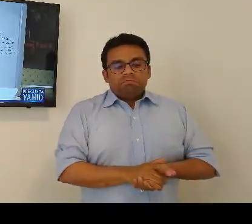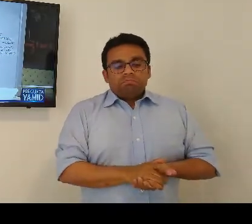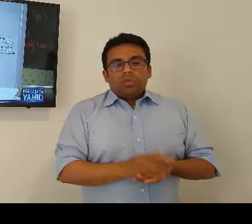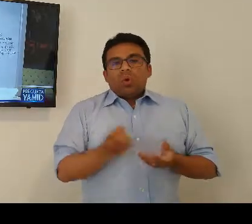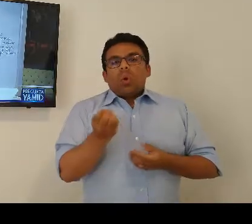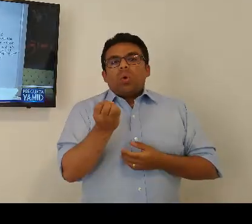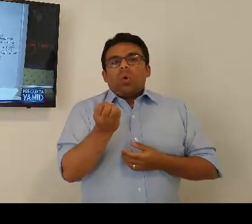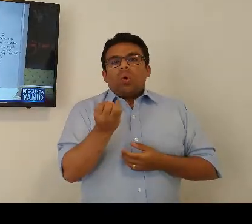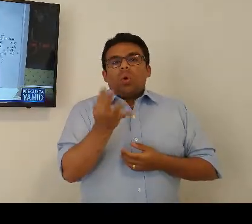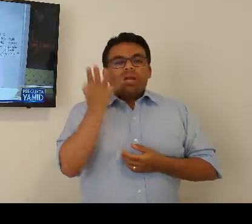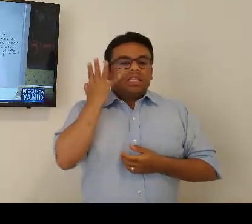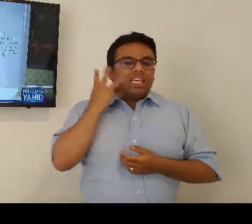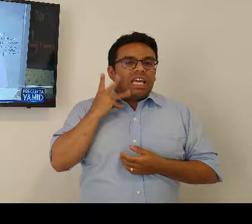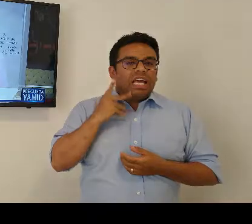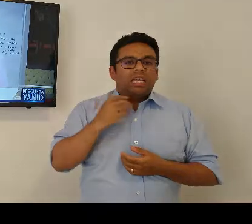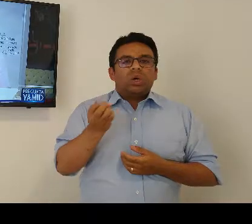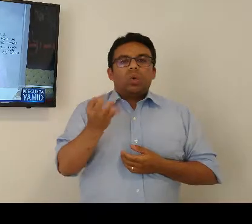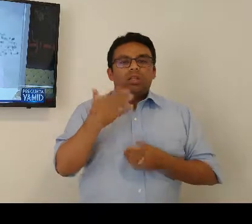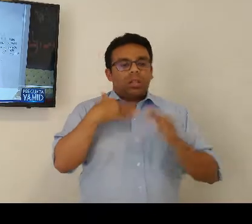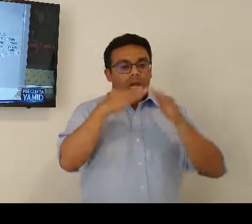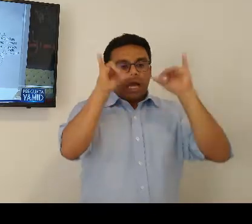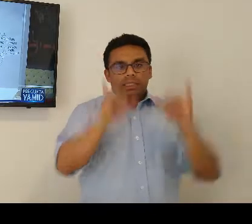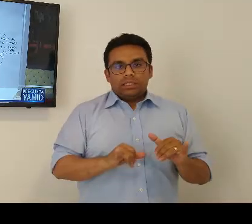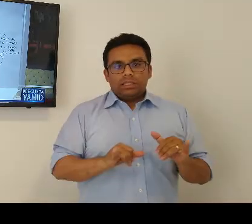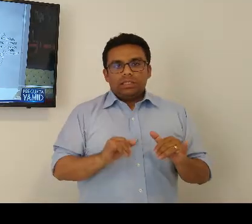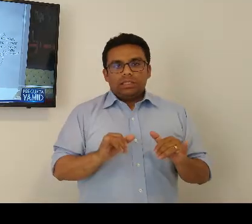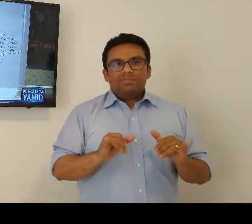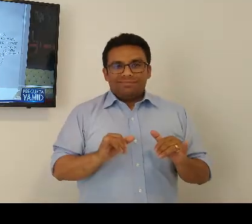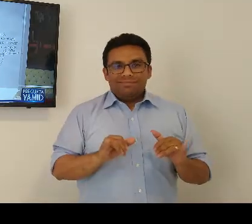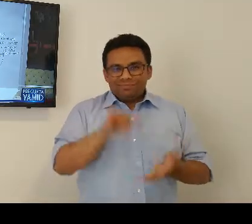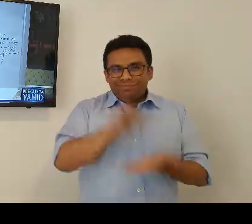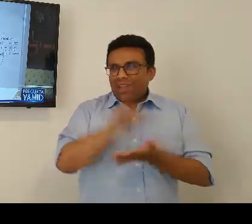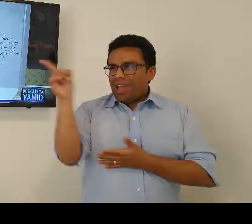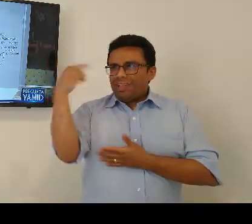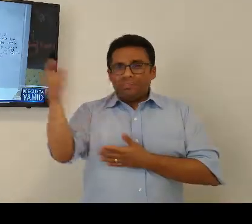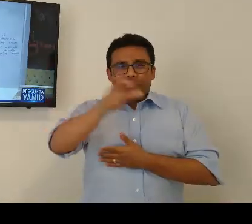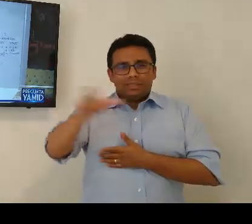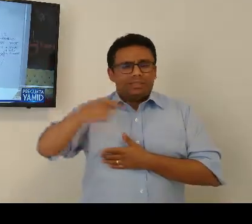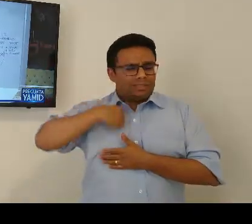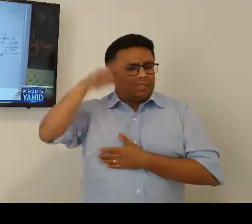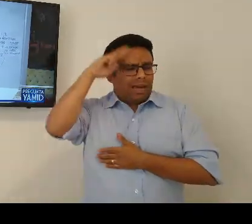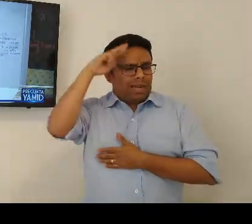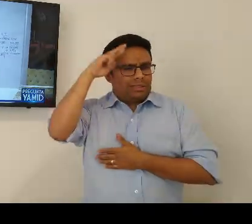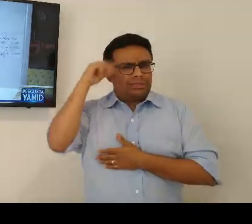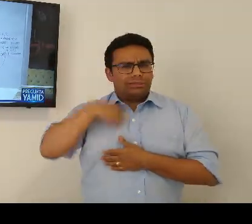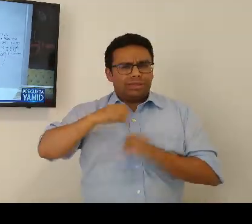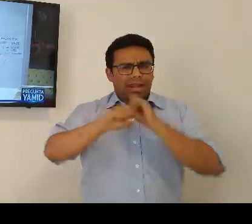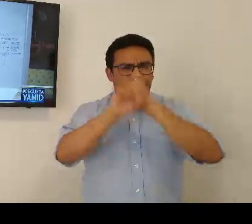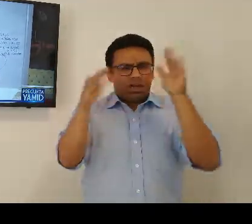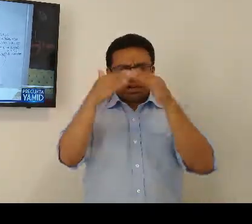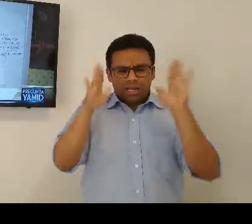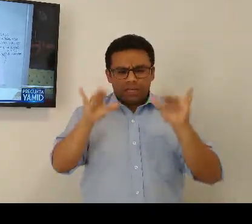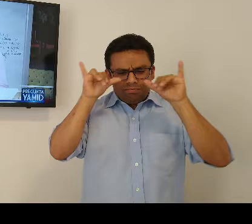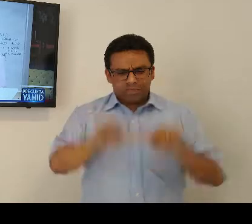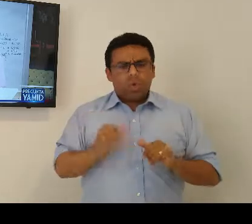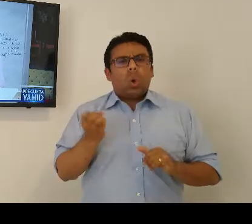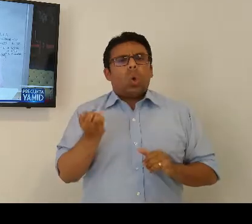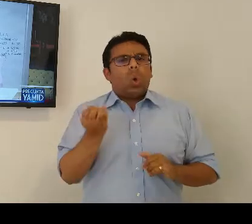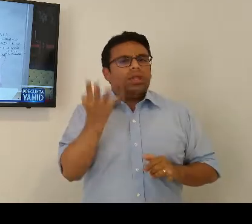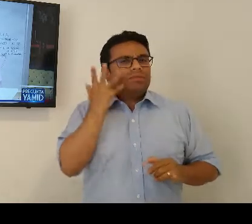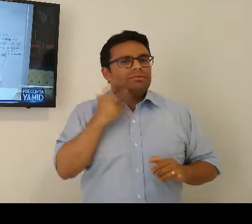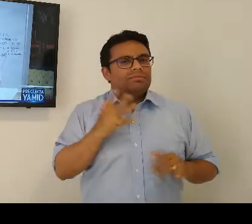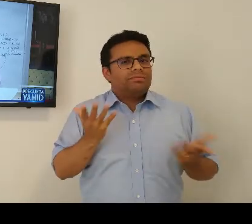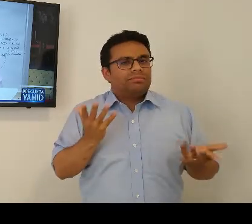en cuarentena? Esa es una pregunta que se hace la gente con razón. ¿Qué tanto tiempo deberíamos prepararnos para esto? La respuesta exacta es